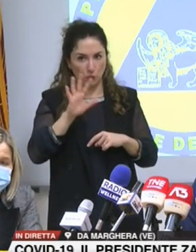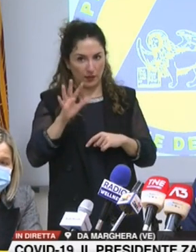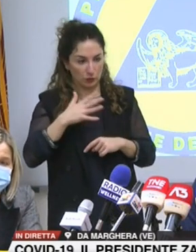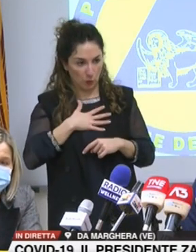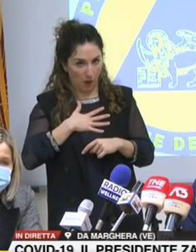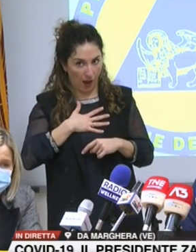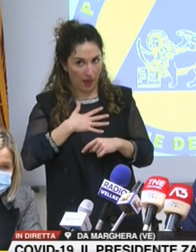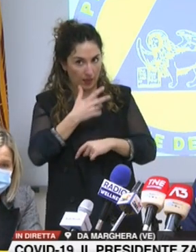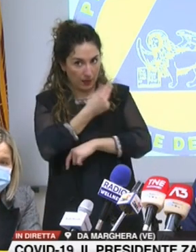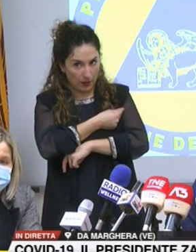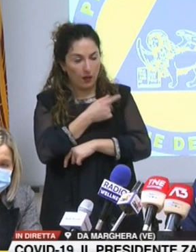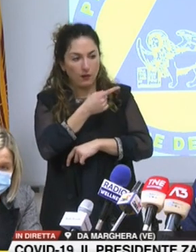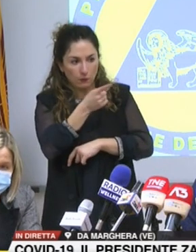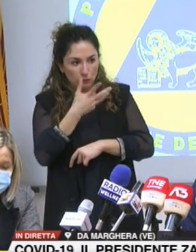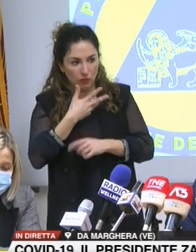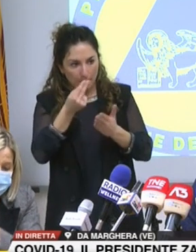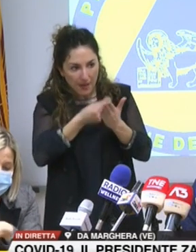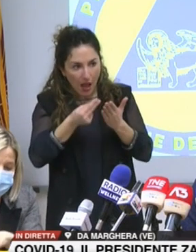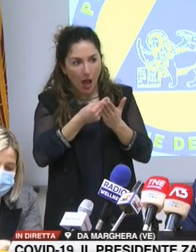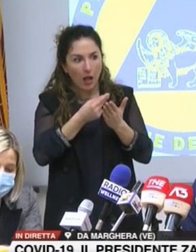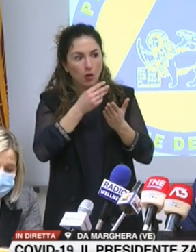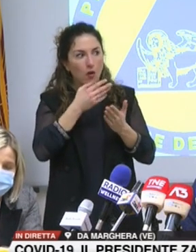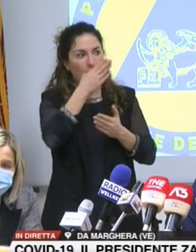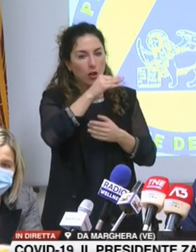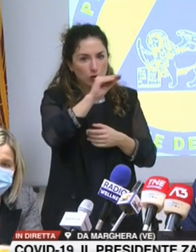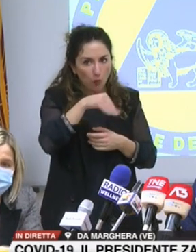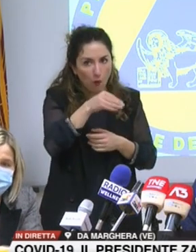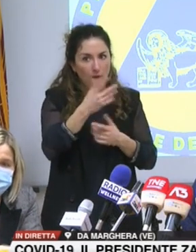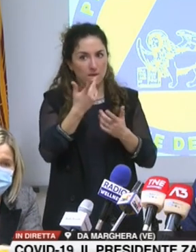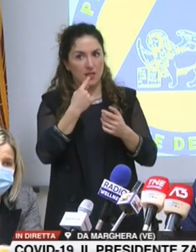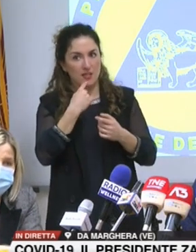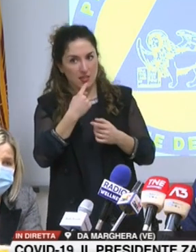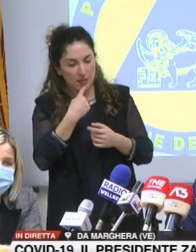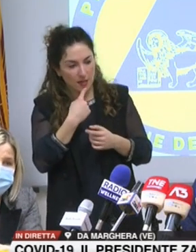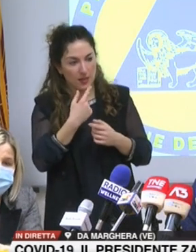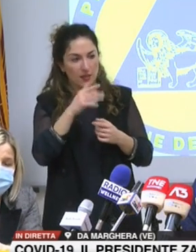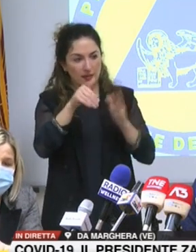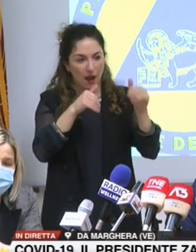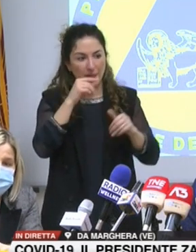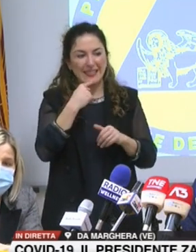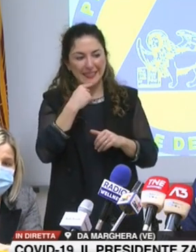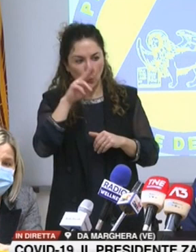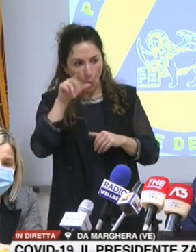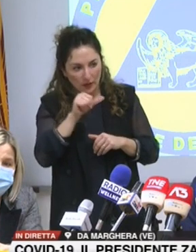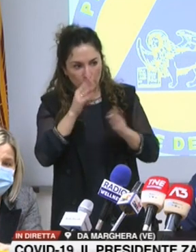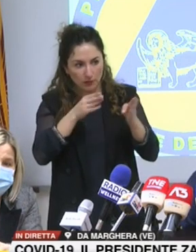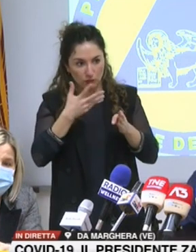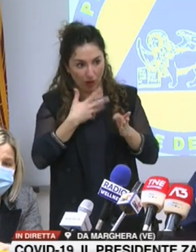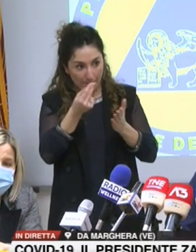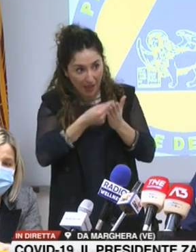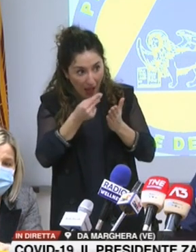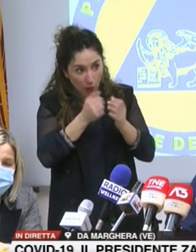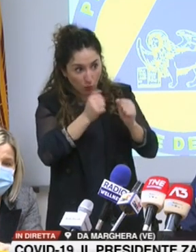piano dove chiamare la gente, dove andranno a farsi vaccinare, sarà in ospedale, sarà nelle US, ce l'avete già questo piano, ce lo